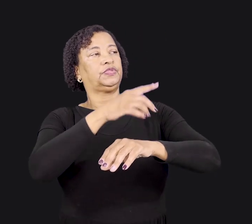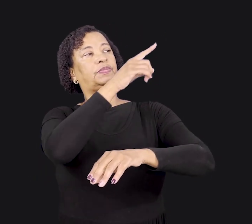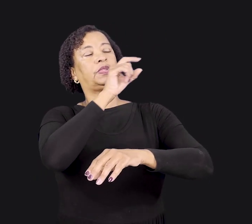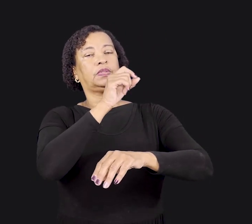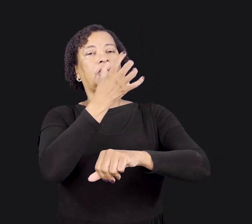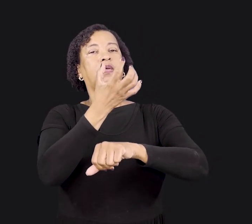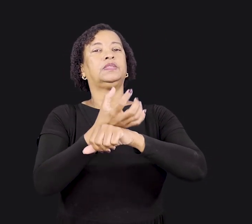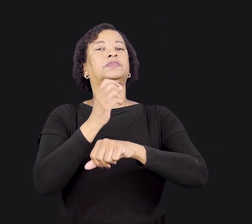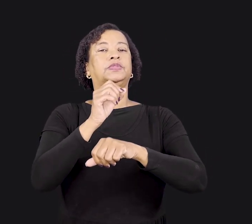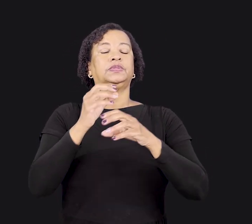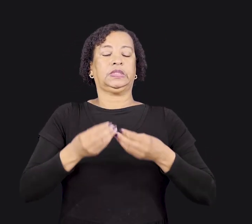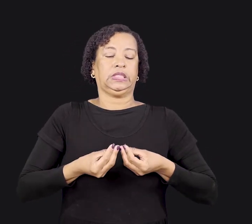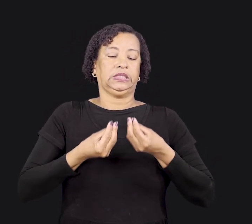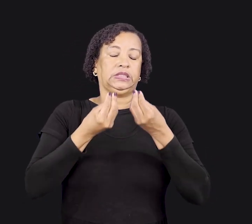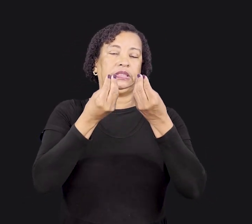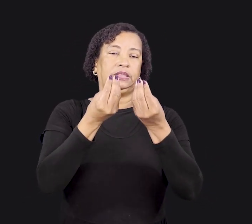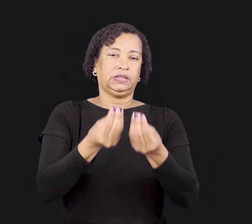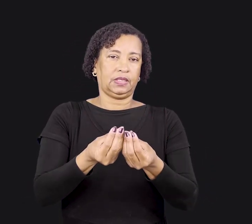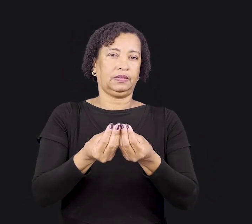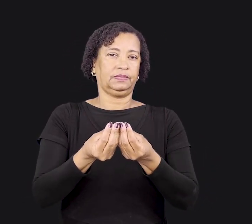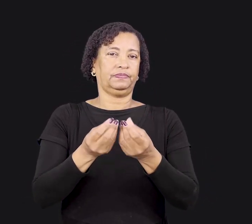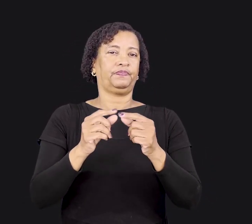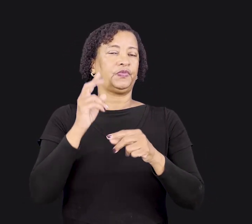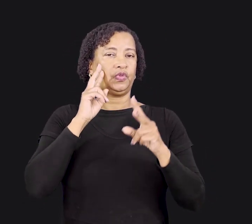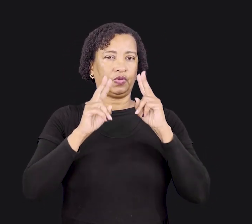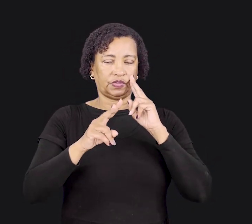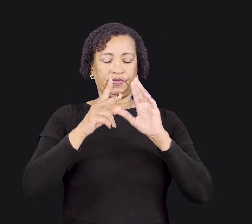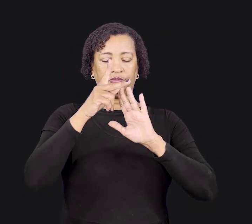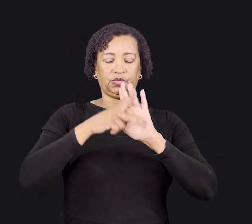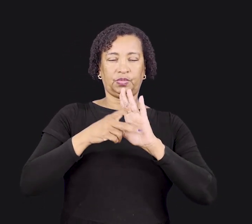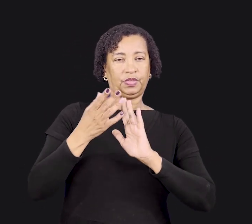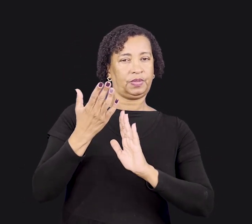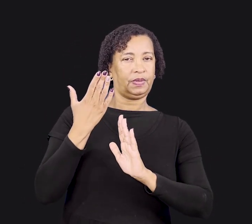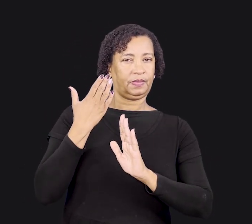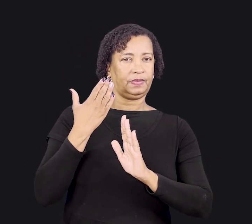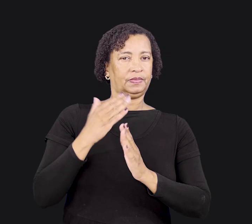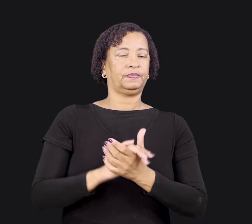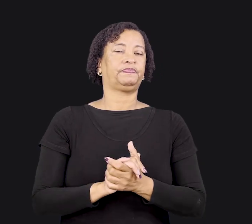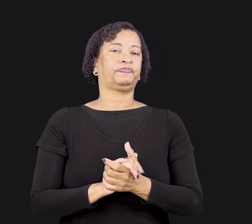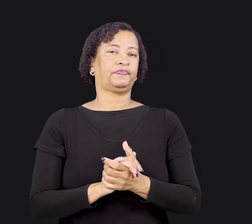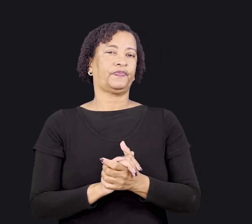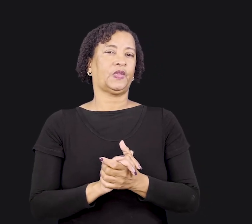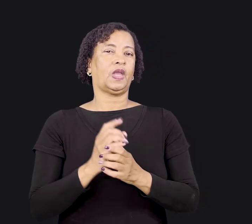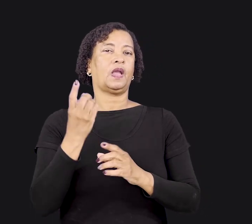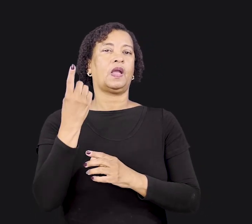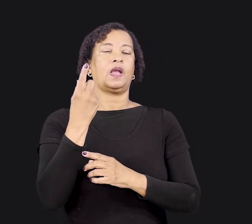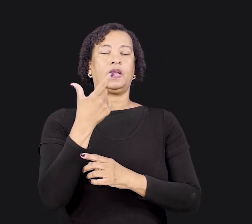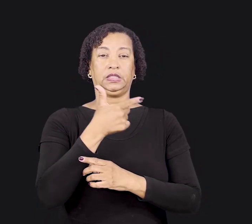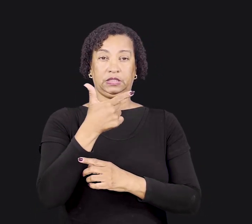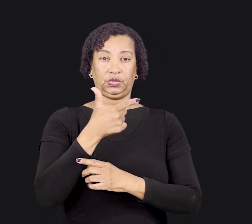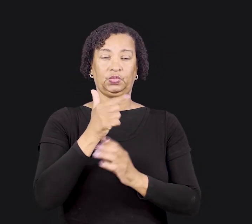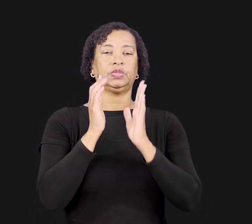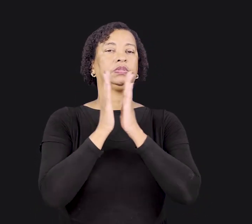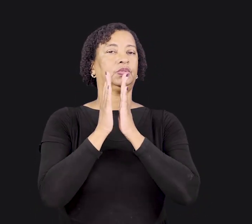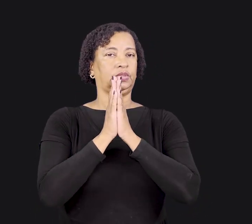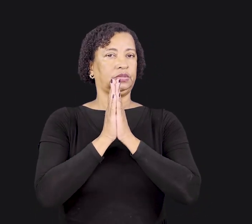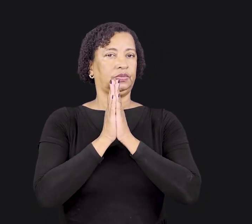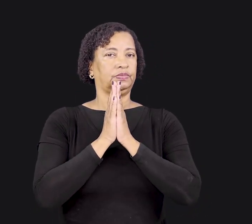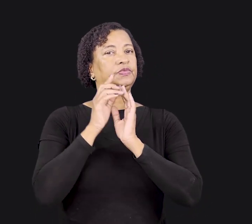é a disciplina de dar. Nós a vimos no programa passado. A segunda é a da oração.